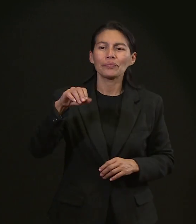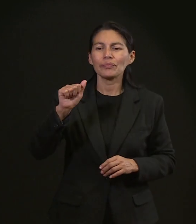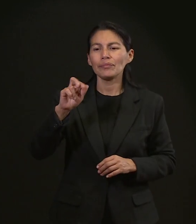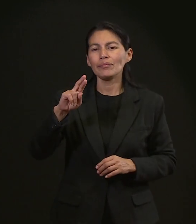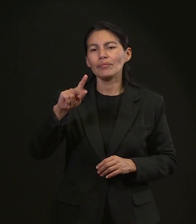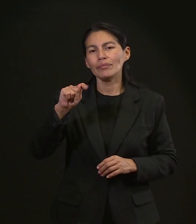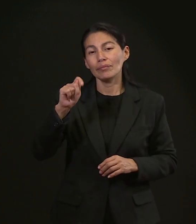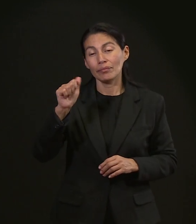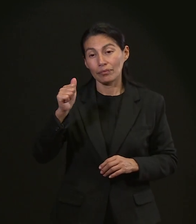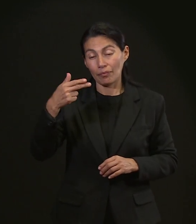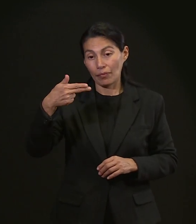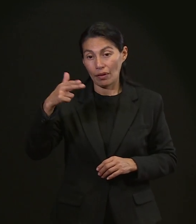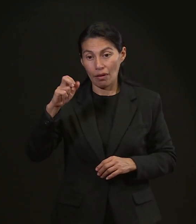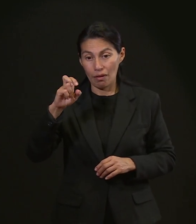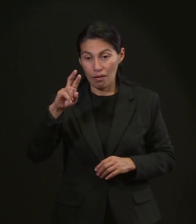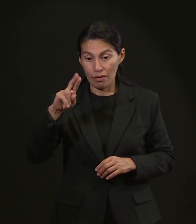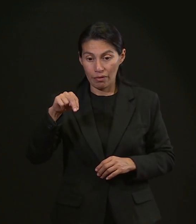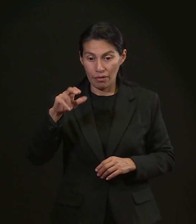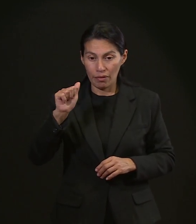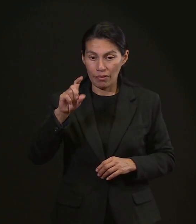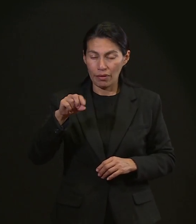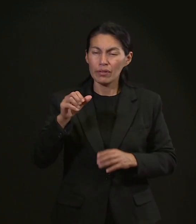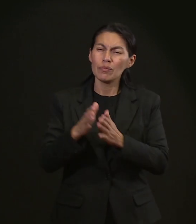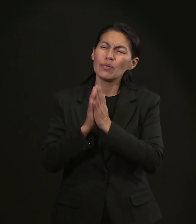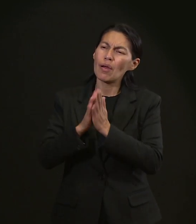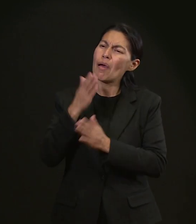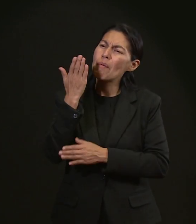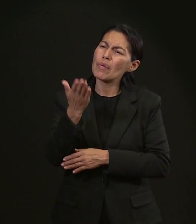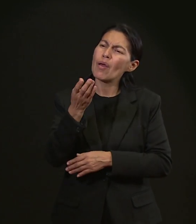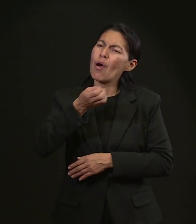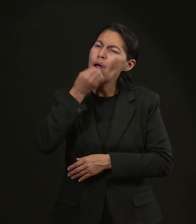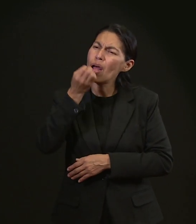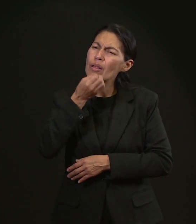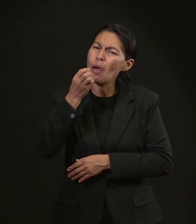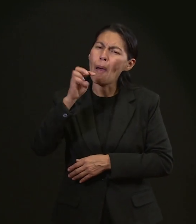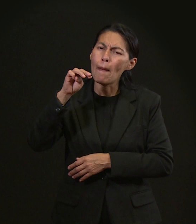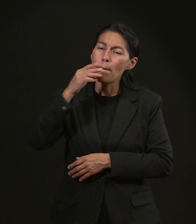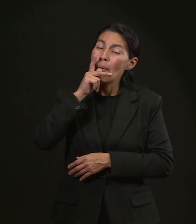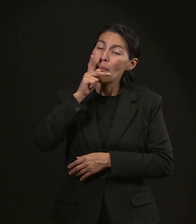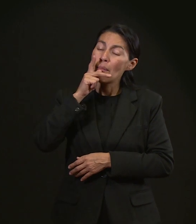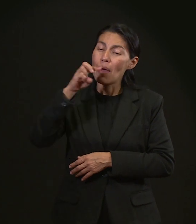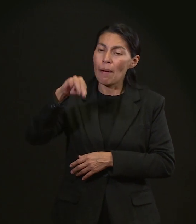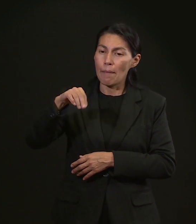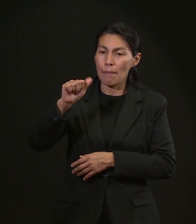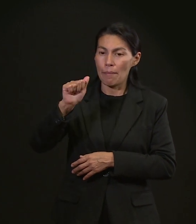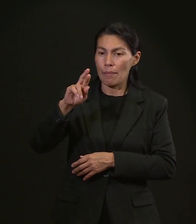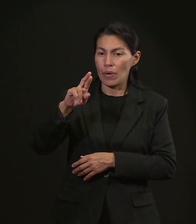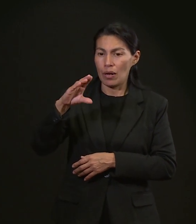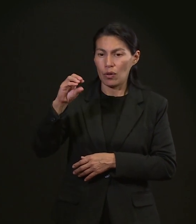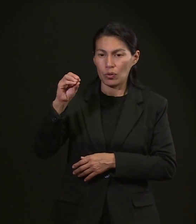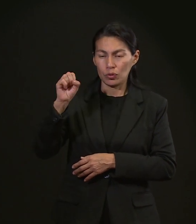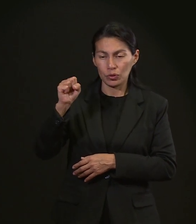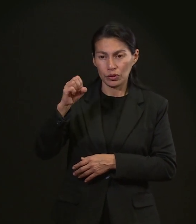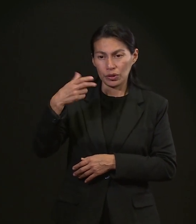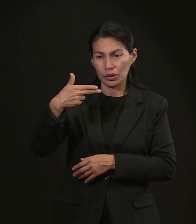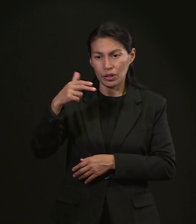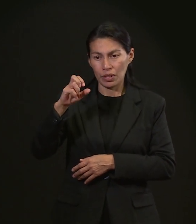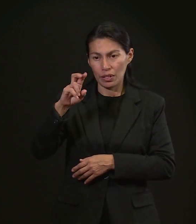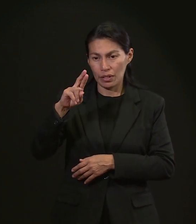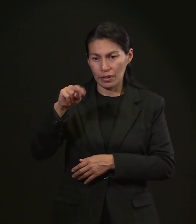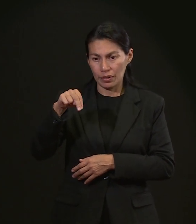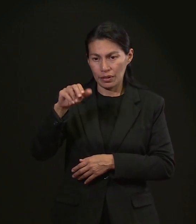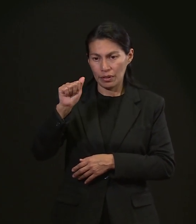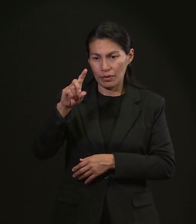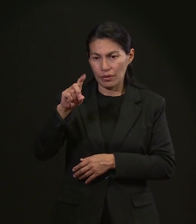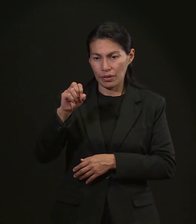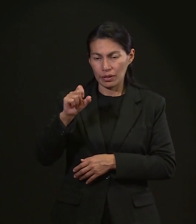hola buenas noches quisiera pedir oración por un papá marcos hernández él tiene la enfermedad del textil el